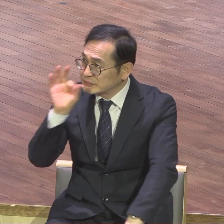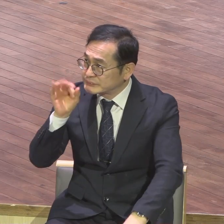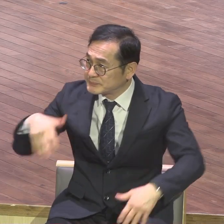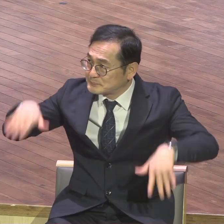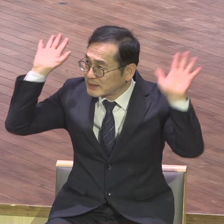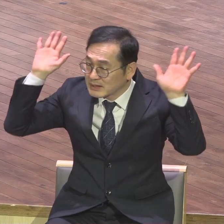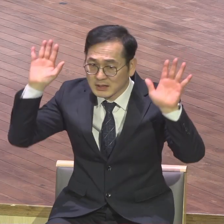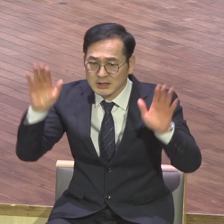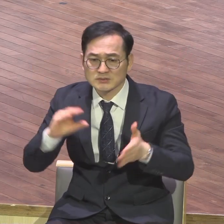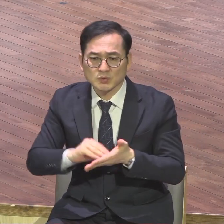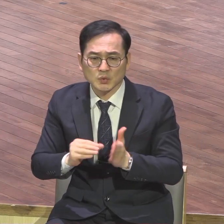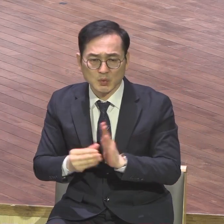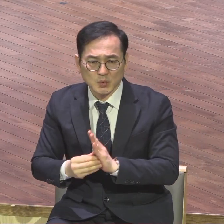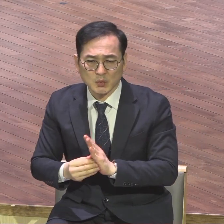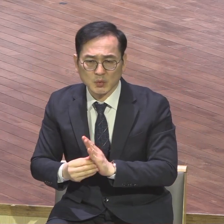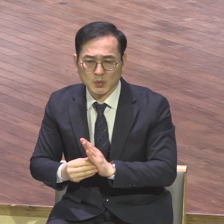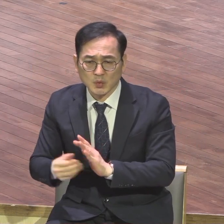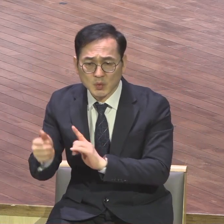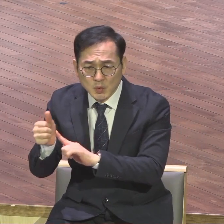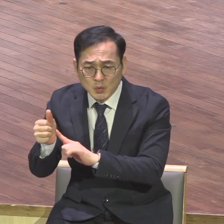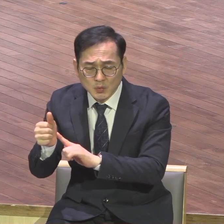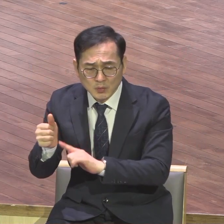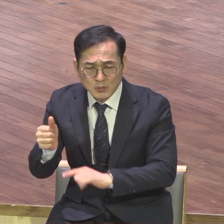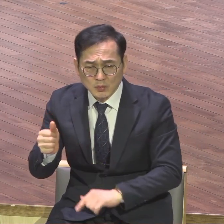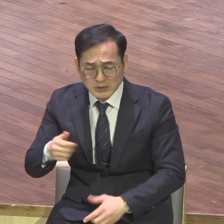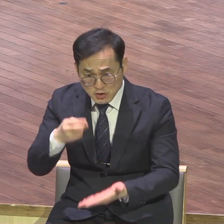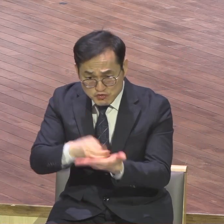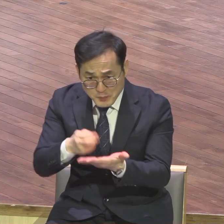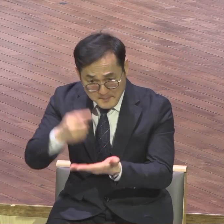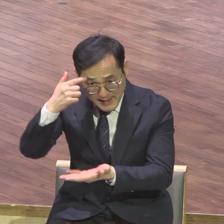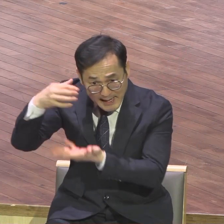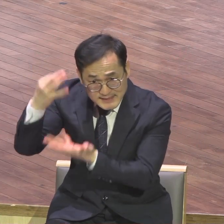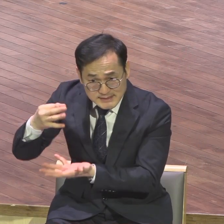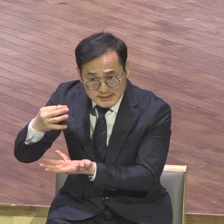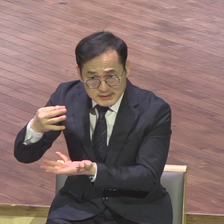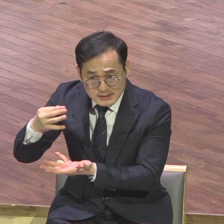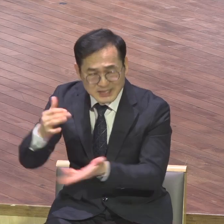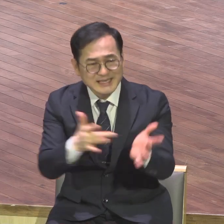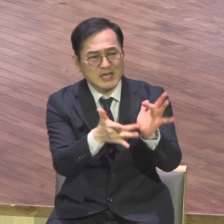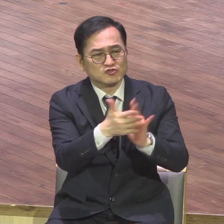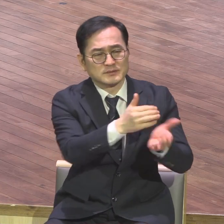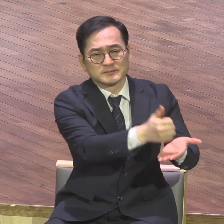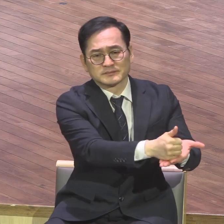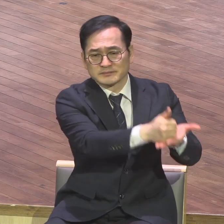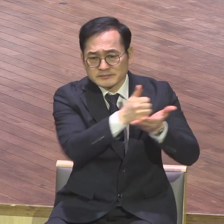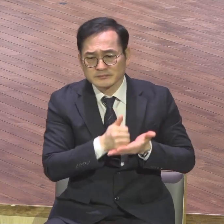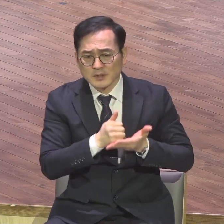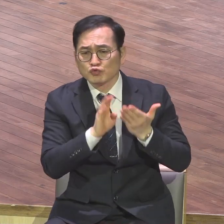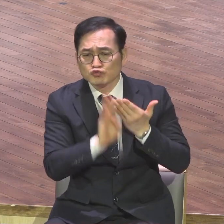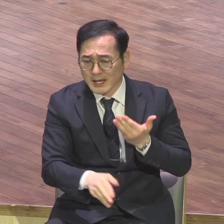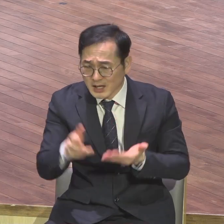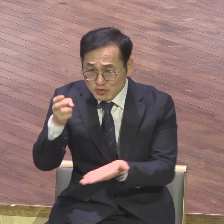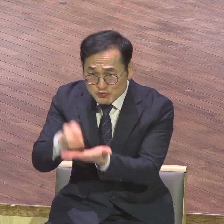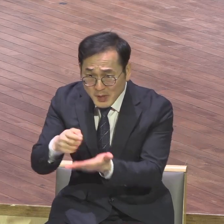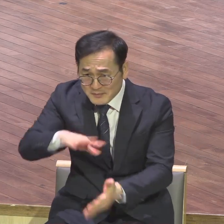사람이다. 그런데 이런 율법적 가치 기준이 예수 그리스도를 만난